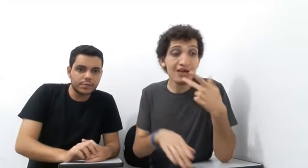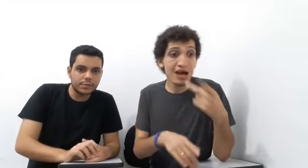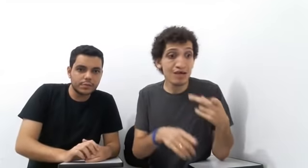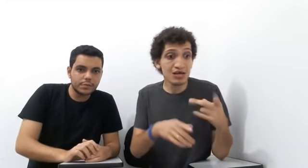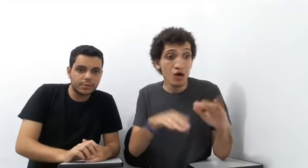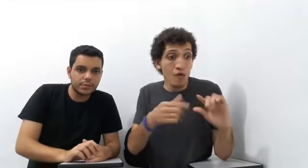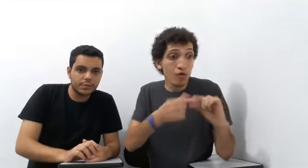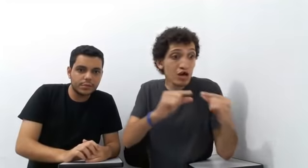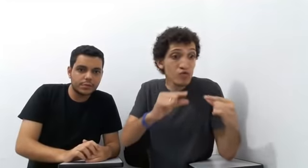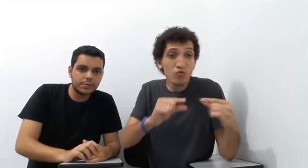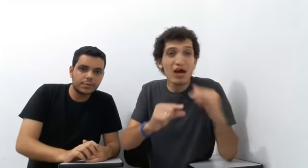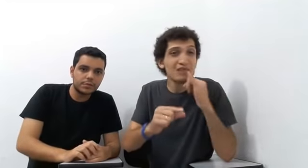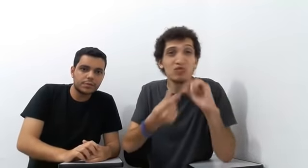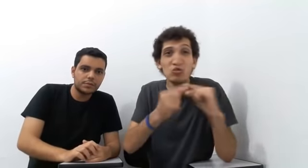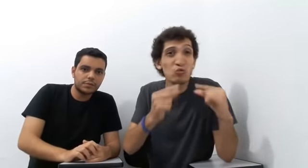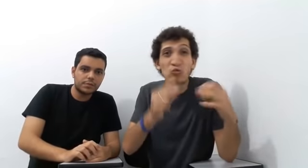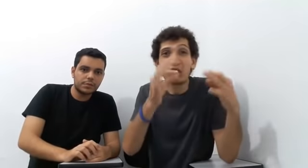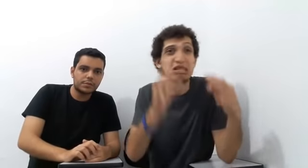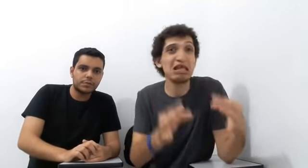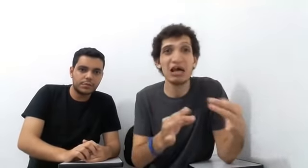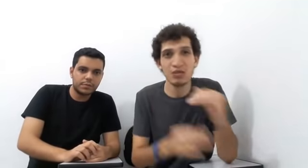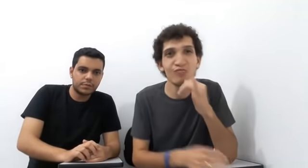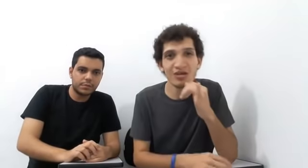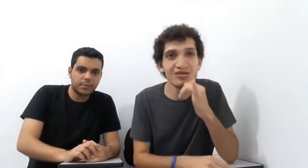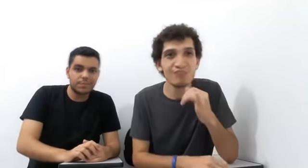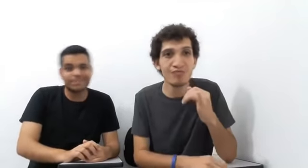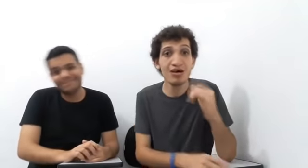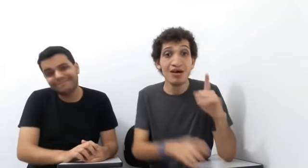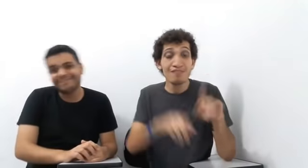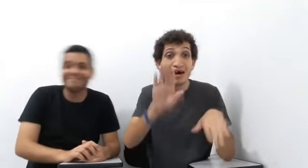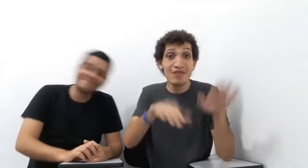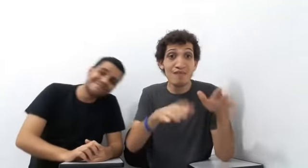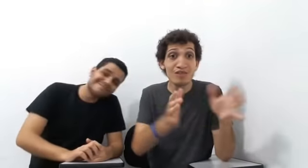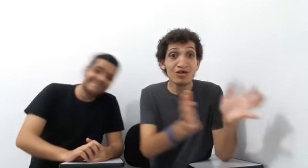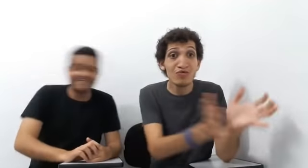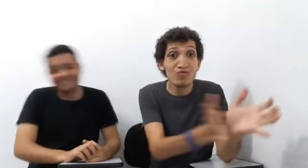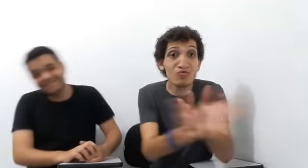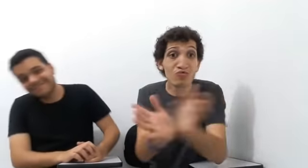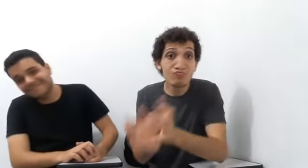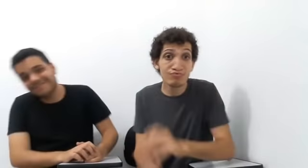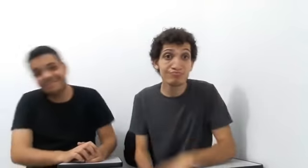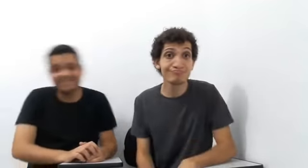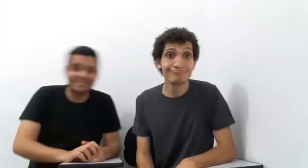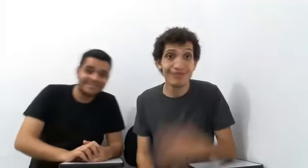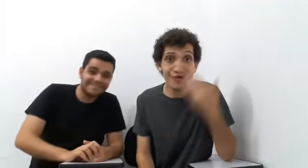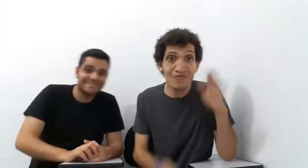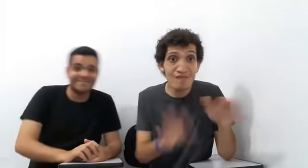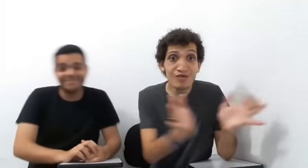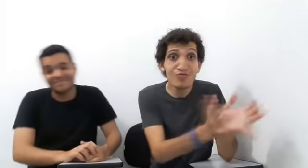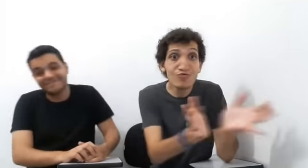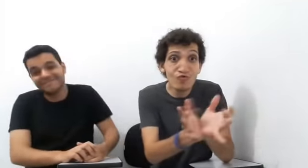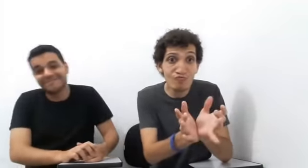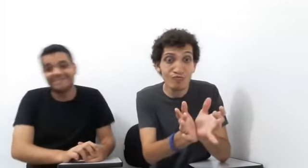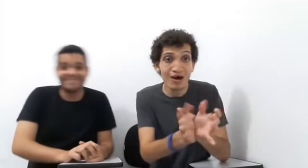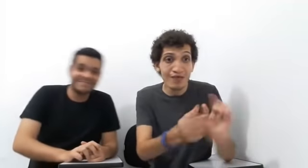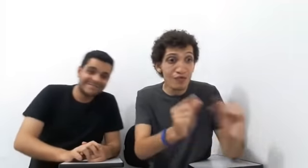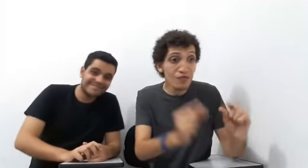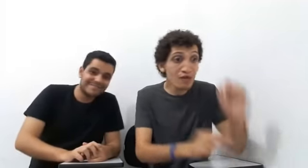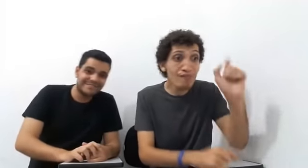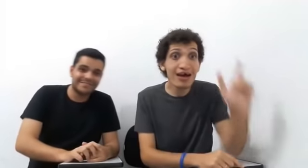Mas ou a estrutura certa, por exemplo, né? Mas depende do grupo, entendeu? Depende do grupo. Estrutura para